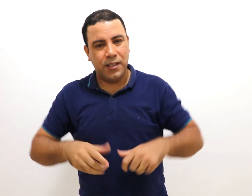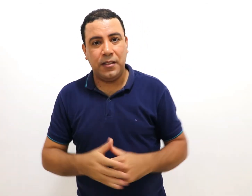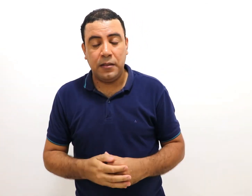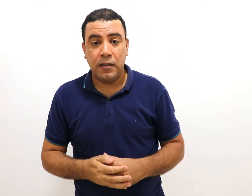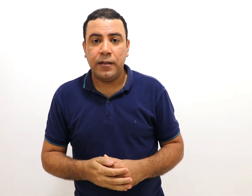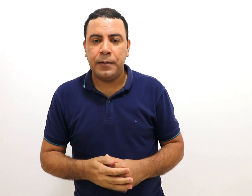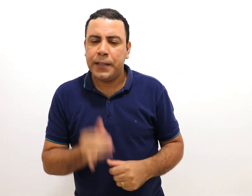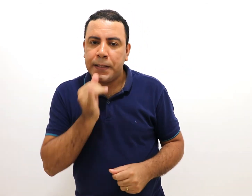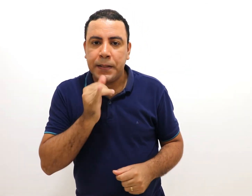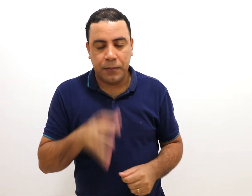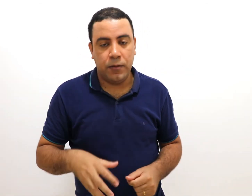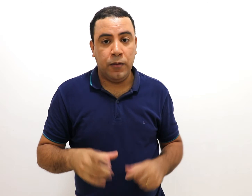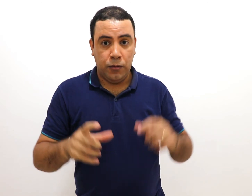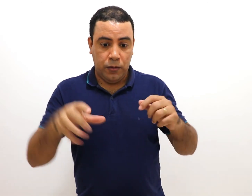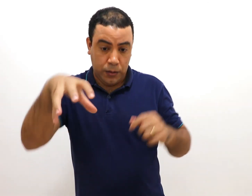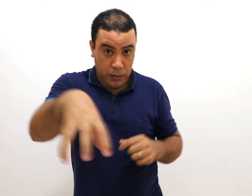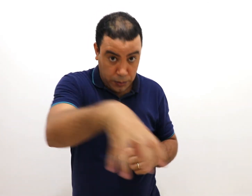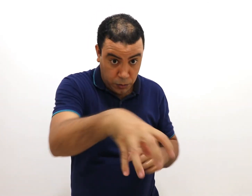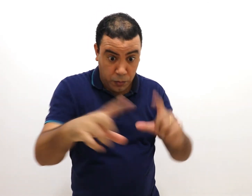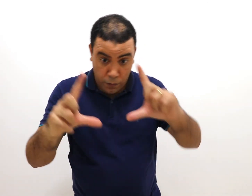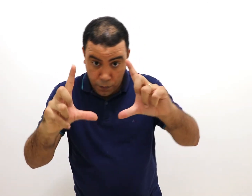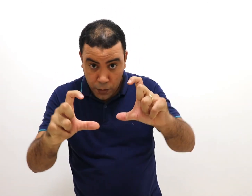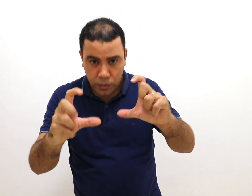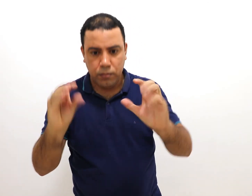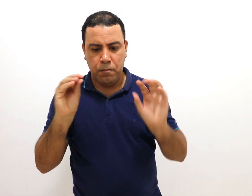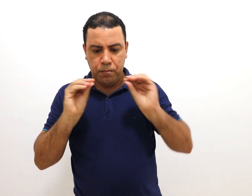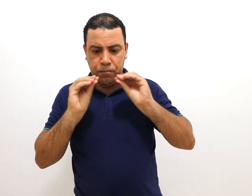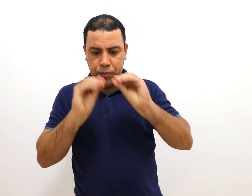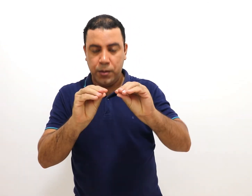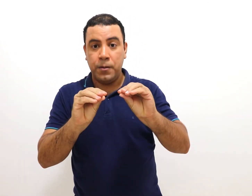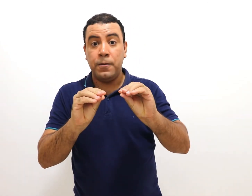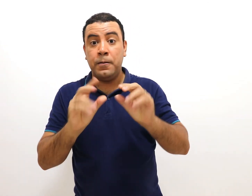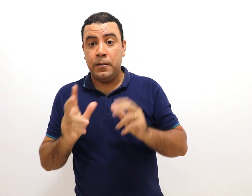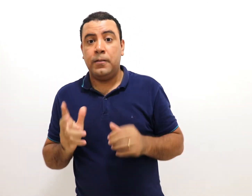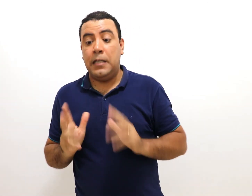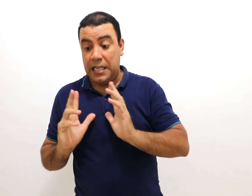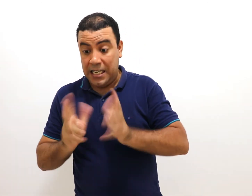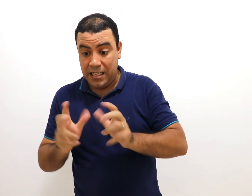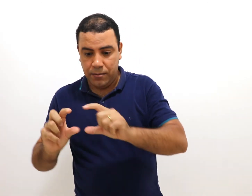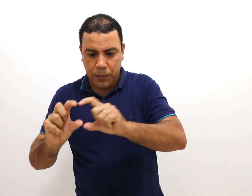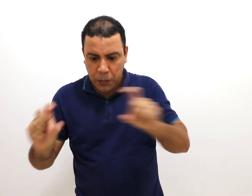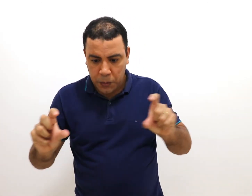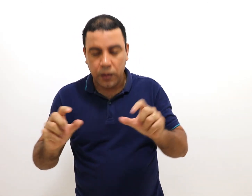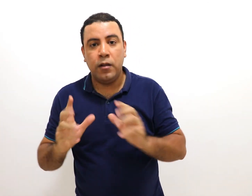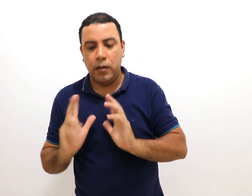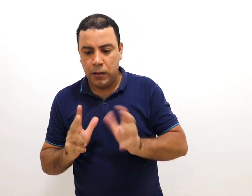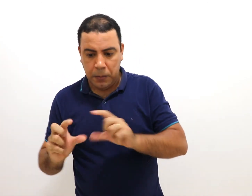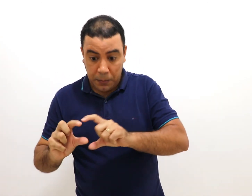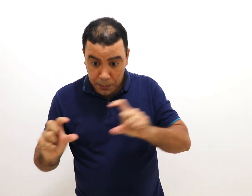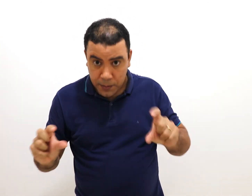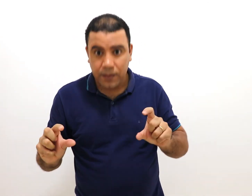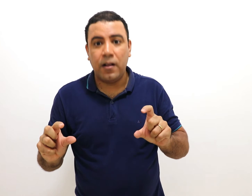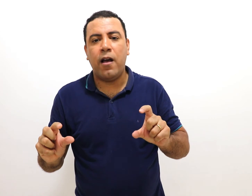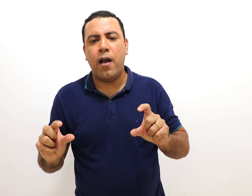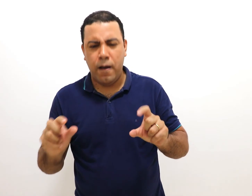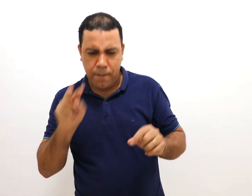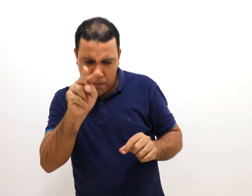linguística, inclusive utilizando a foto do setor e as alternativas em libras, proporcionando menos dependência